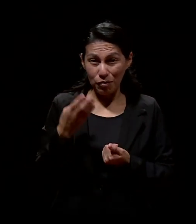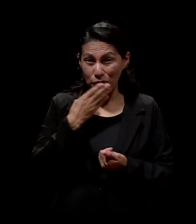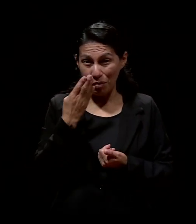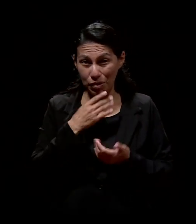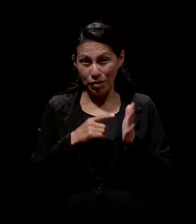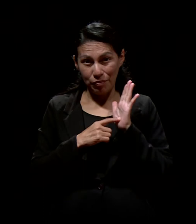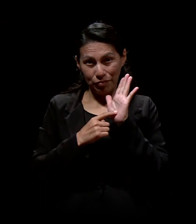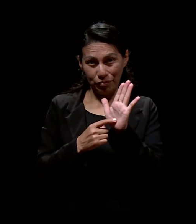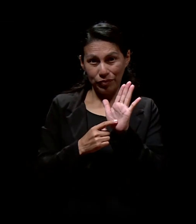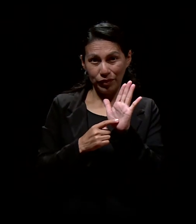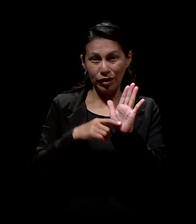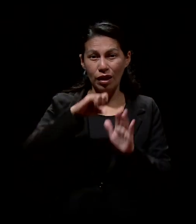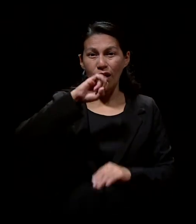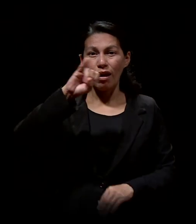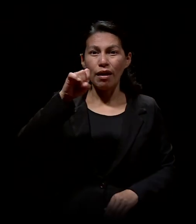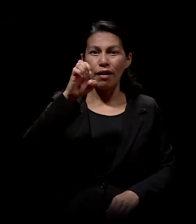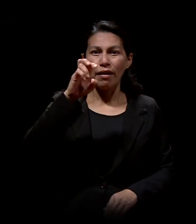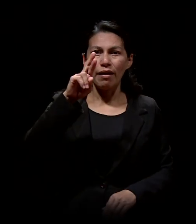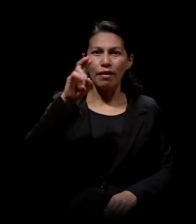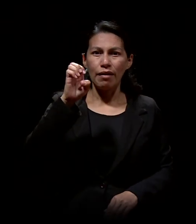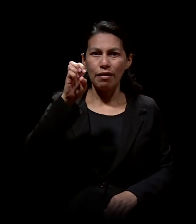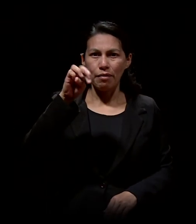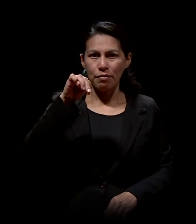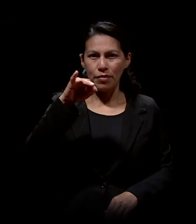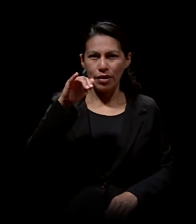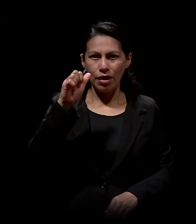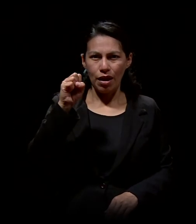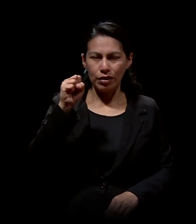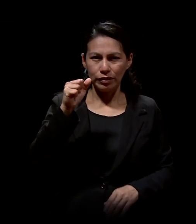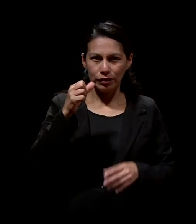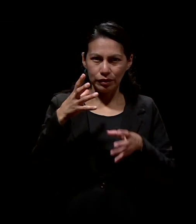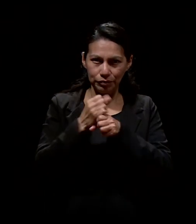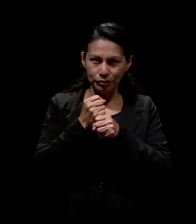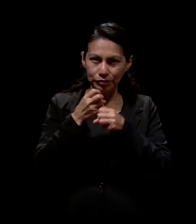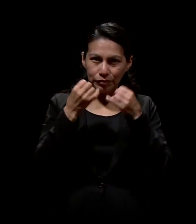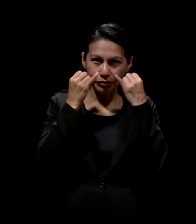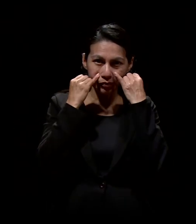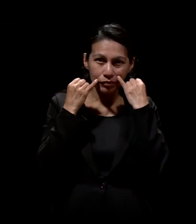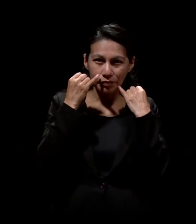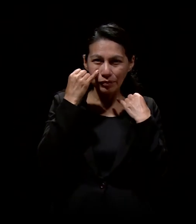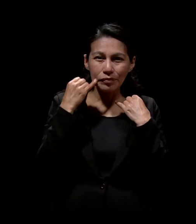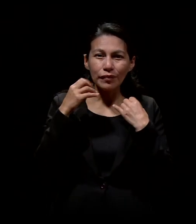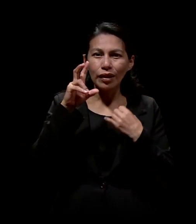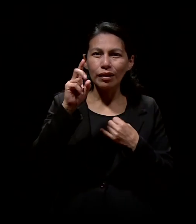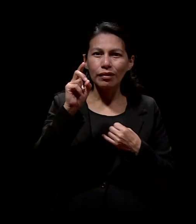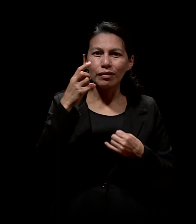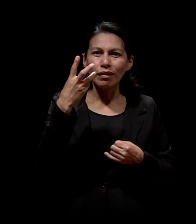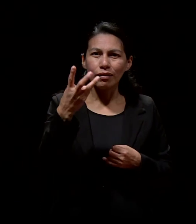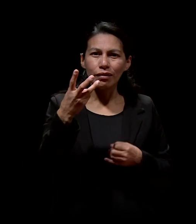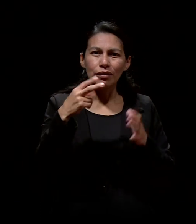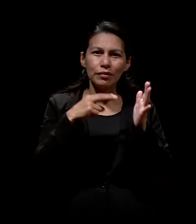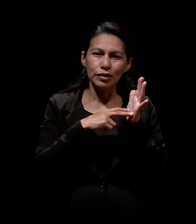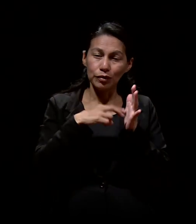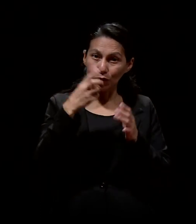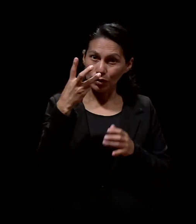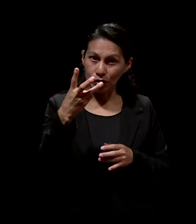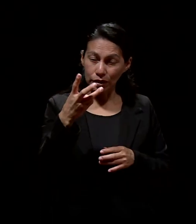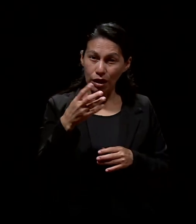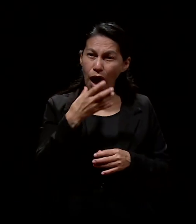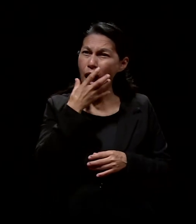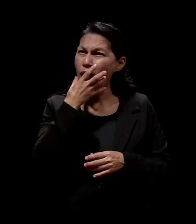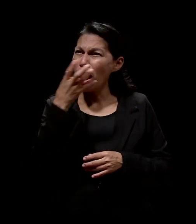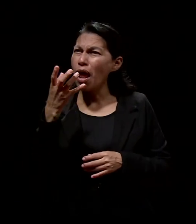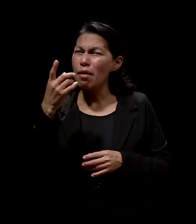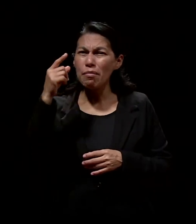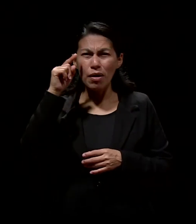es lo que dice Jeremías 33:3, que dice: clama a mí y yo te responderé y te enseñaré cosas grandes y